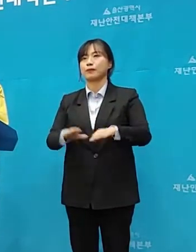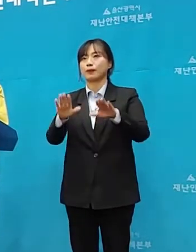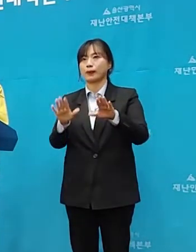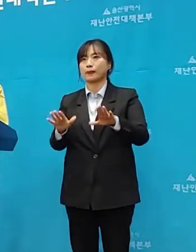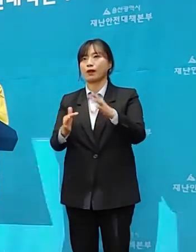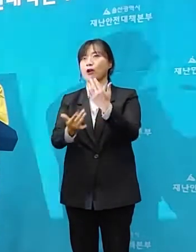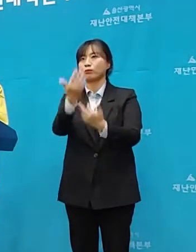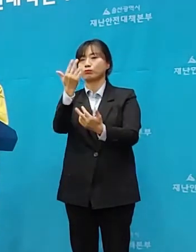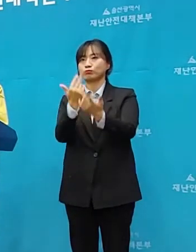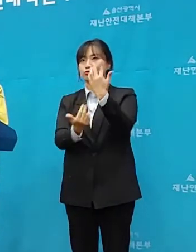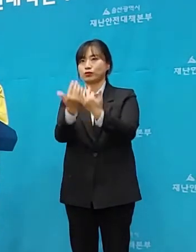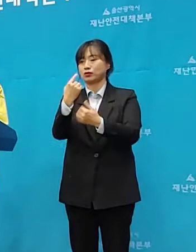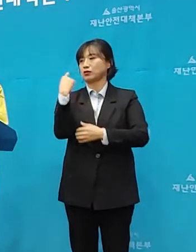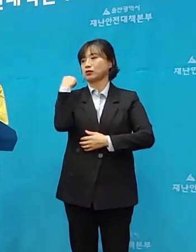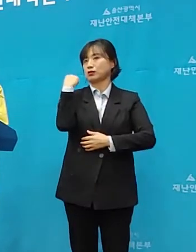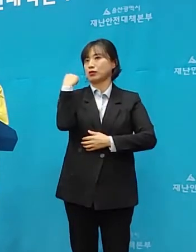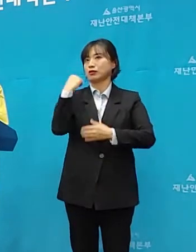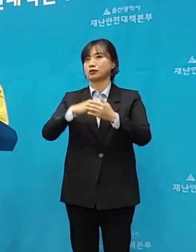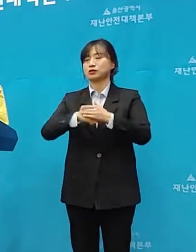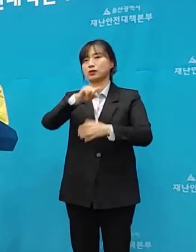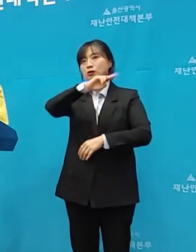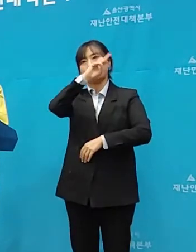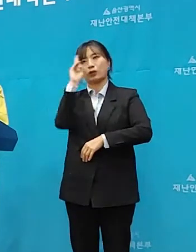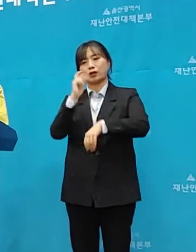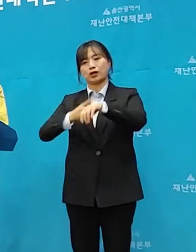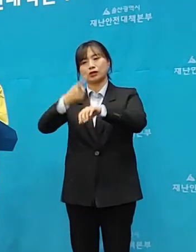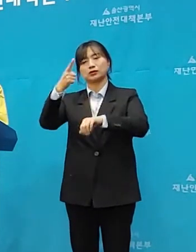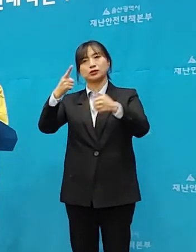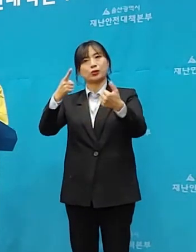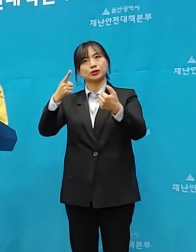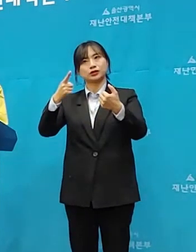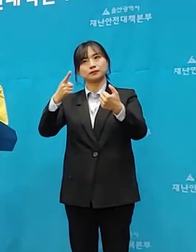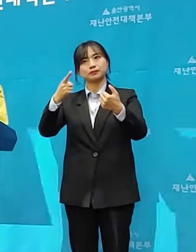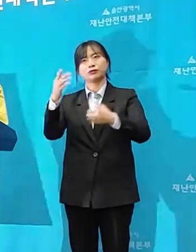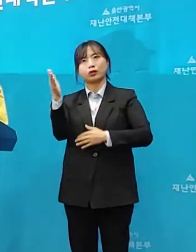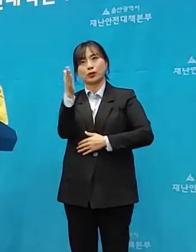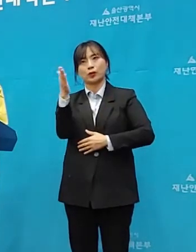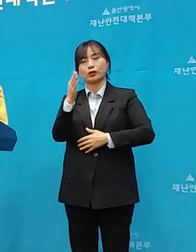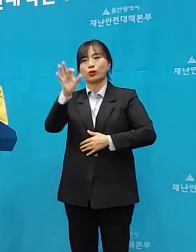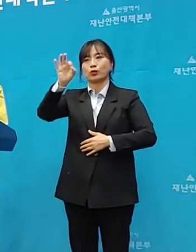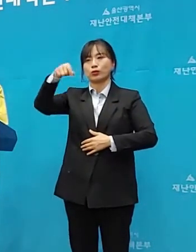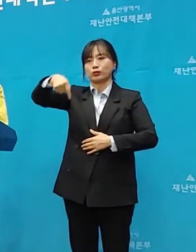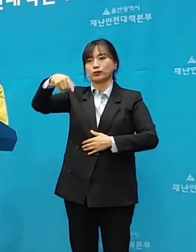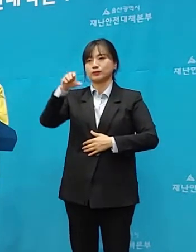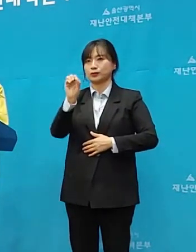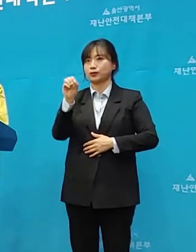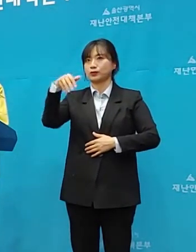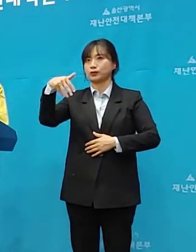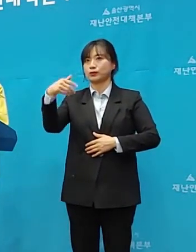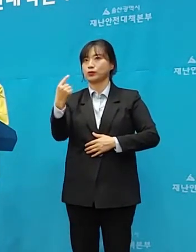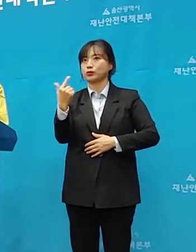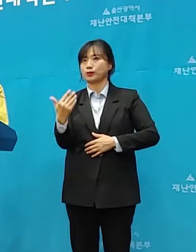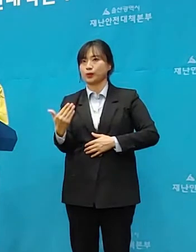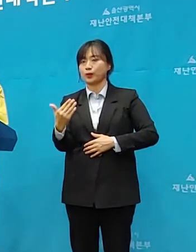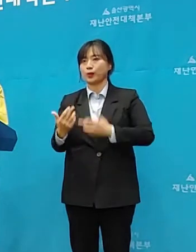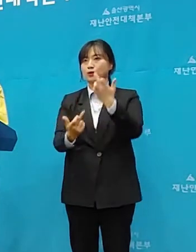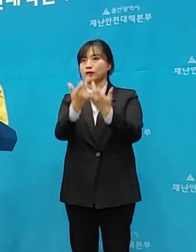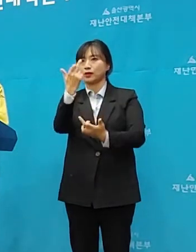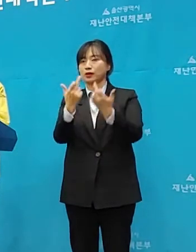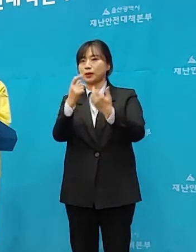이번 산불은 어제 오후 1시 51분경 웅천면